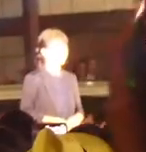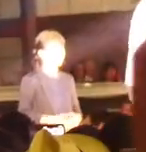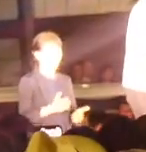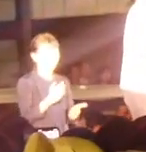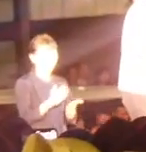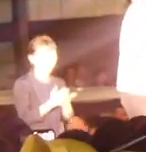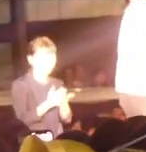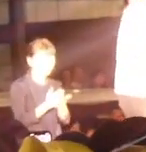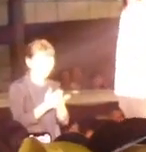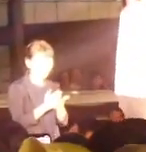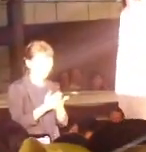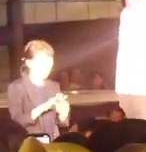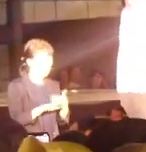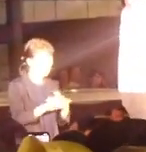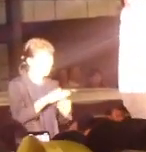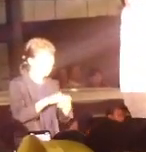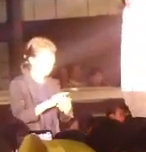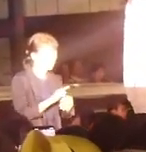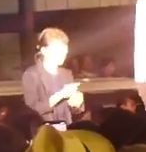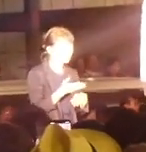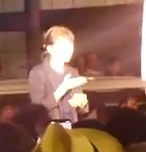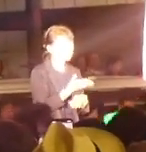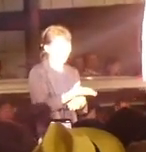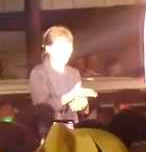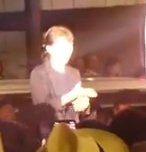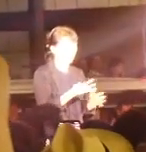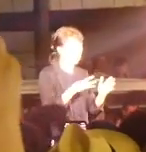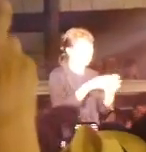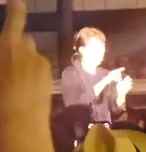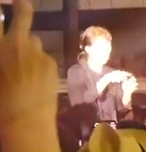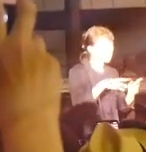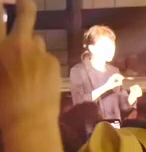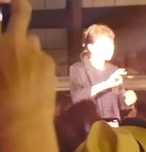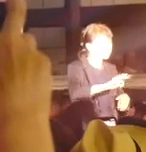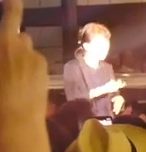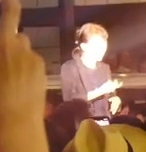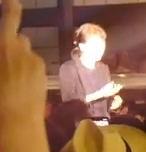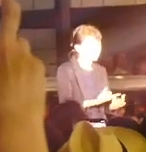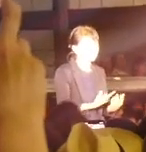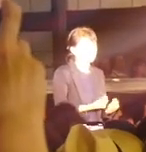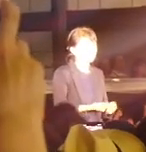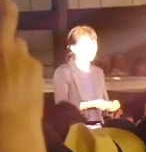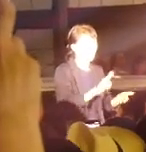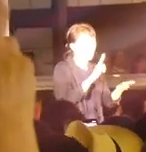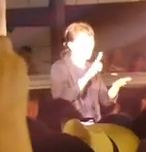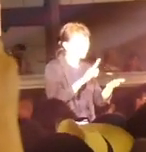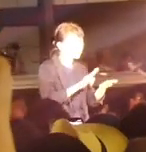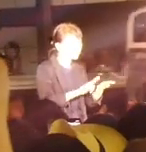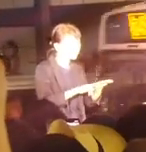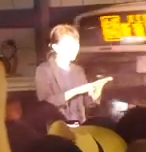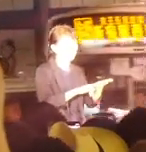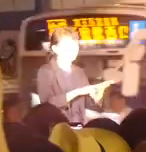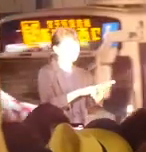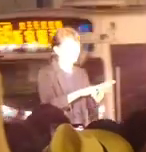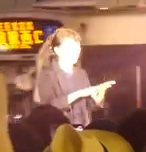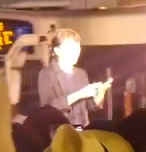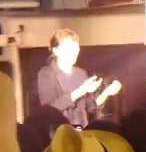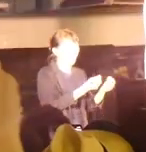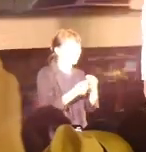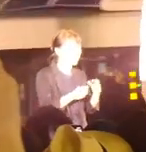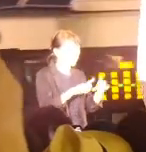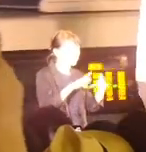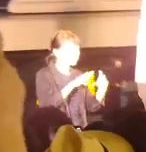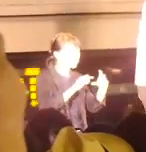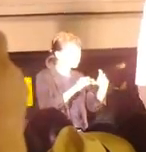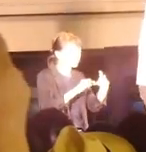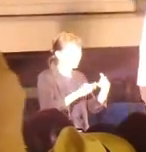やめてどうするか。この法人税、決まった税率フラットをやめる。所得税